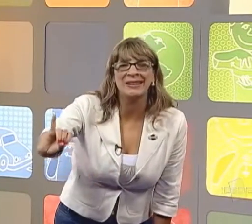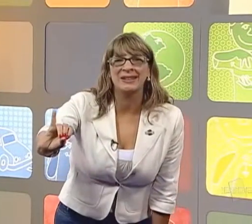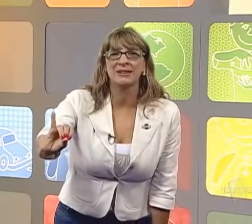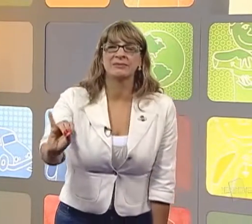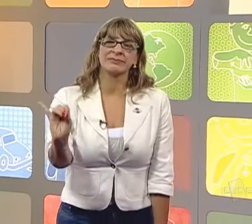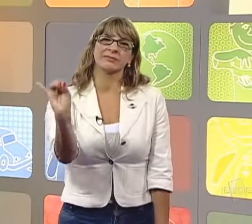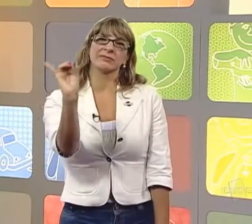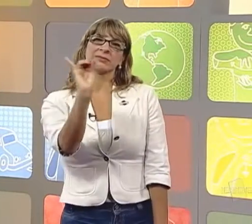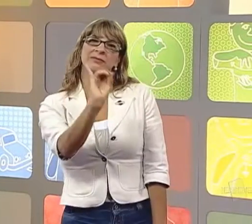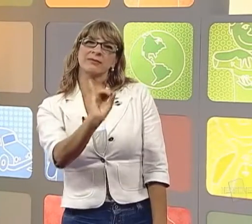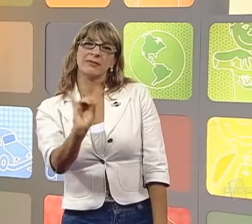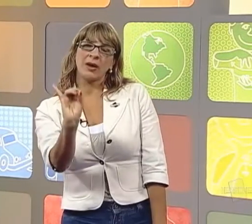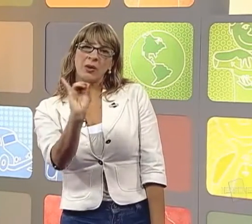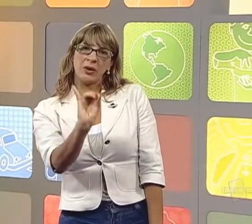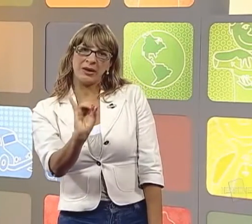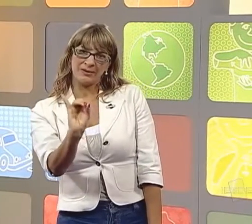oi, oi.